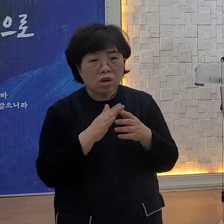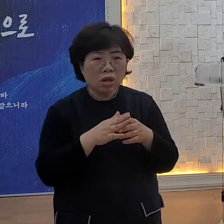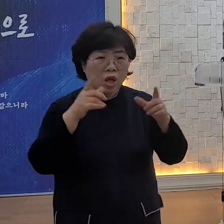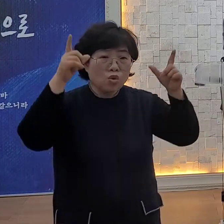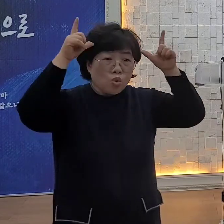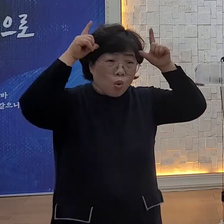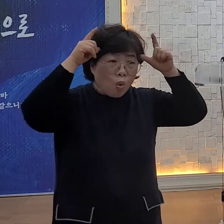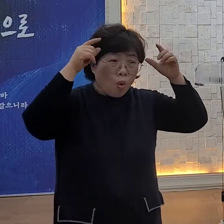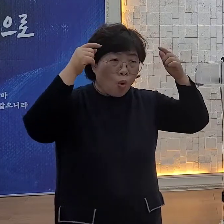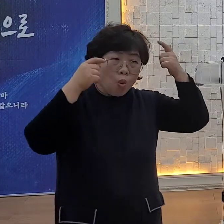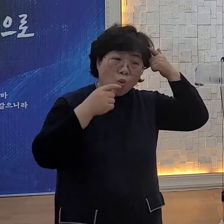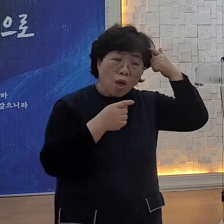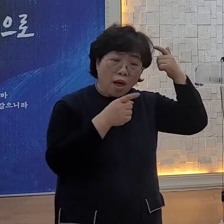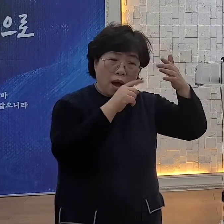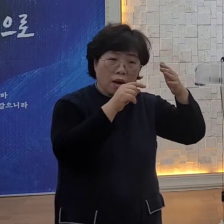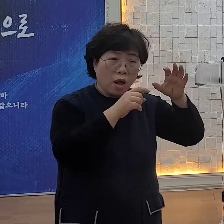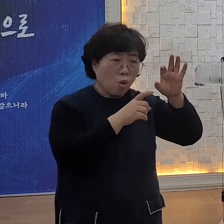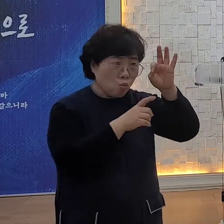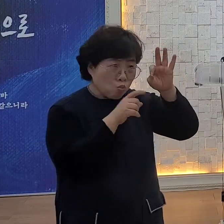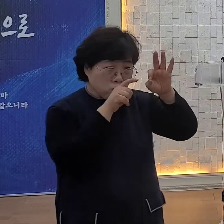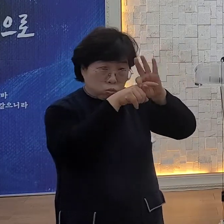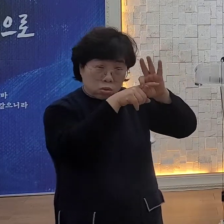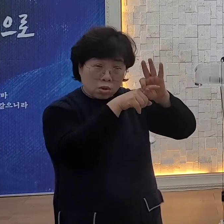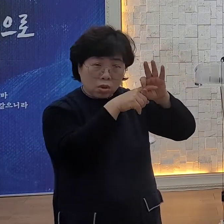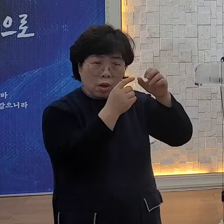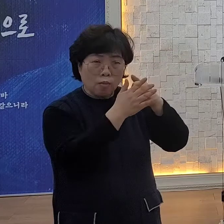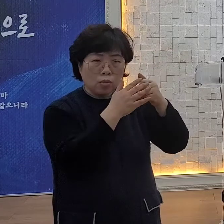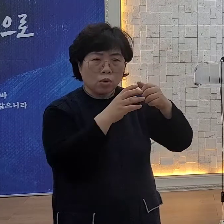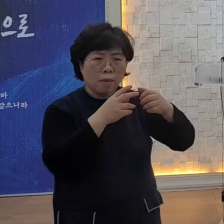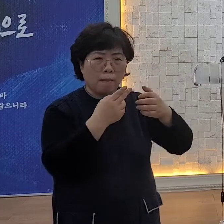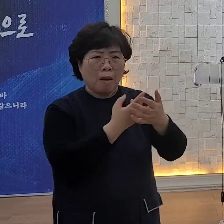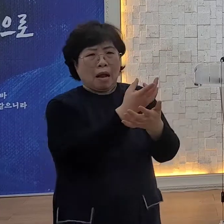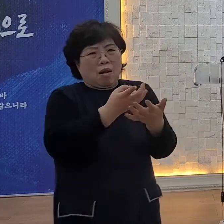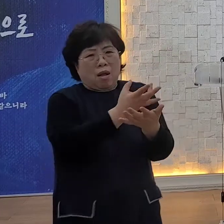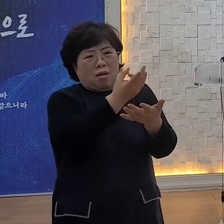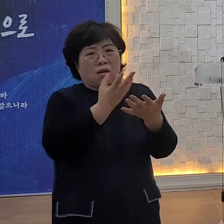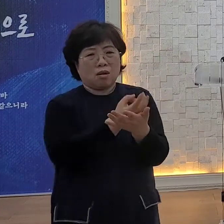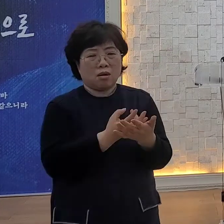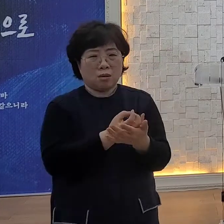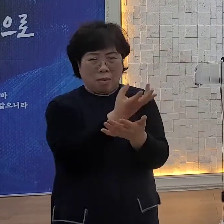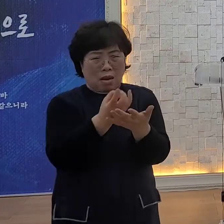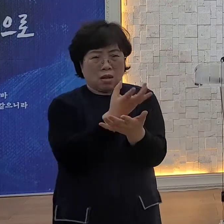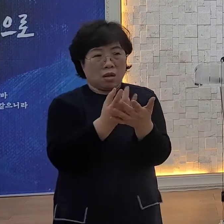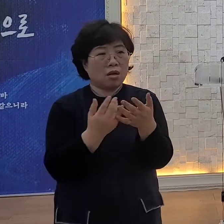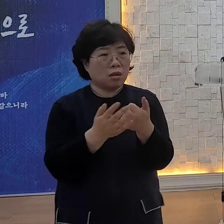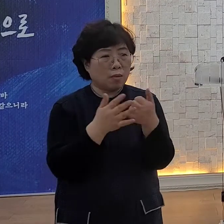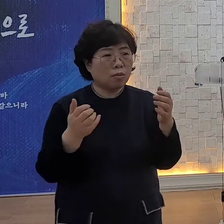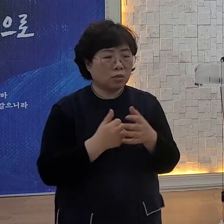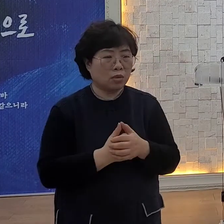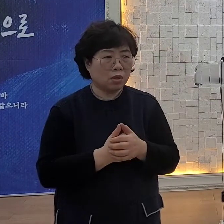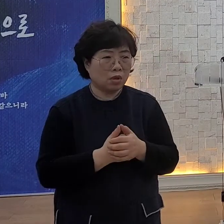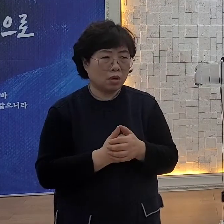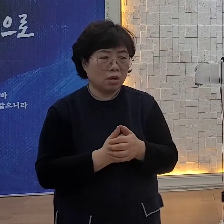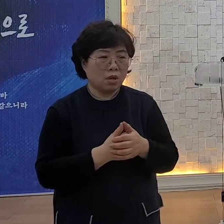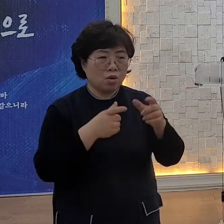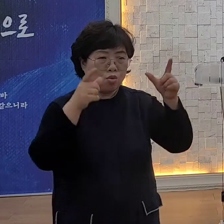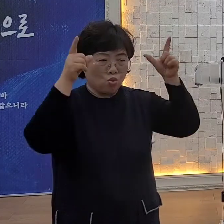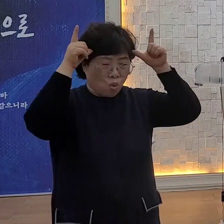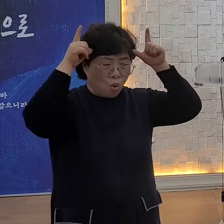행동 막 발작이 일어나고 소가 안 하던 짓을 하는 거예요. 그게 광우병입니다. 그래서 이상 행동을